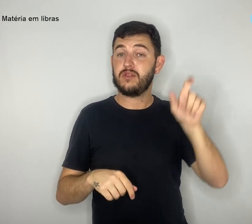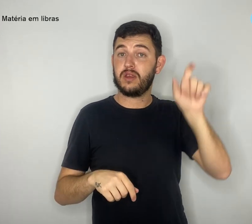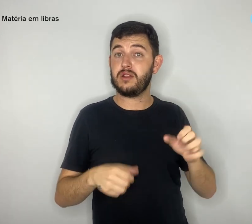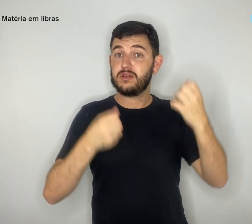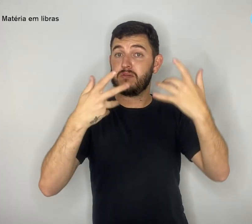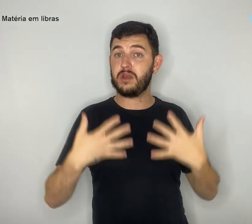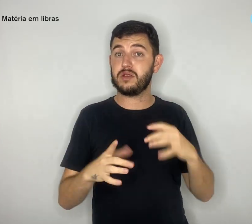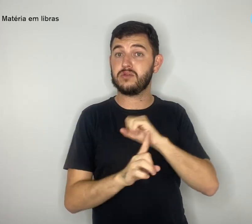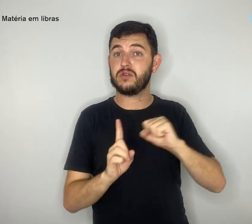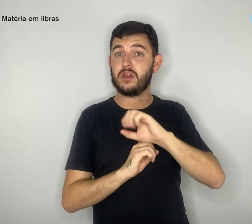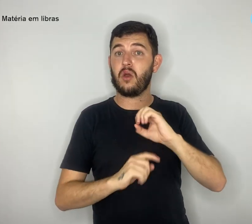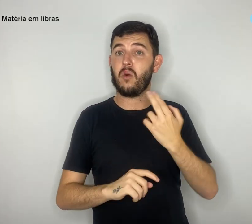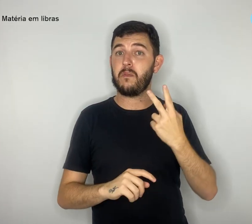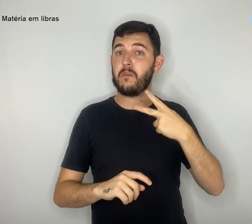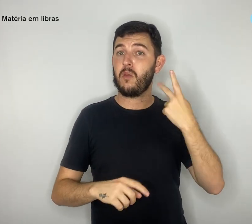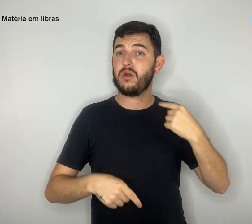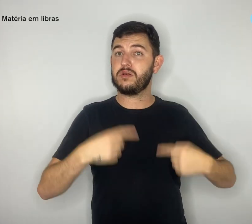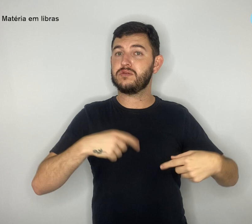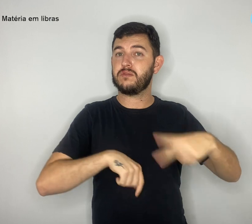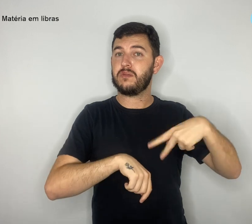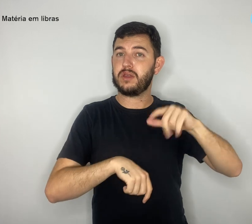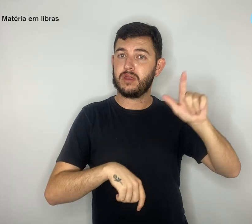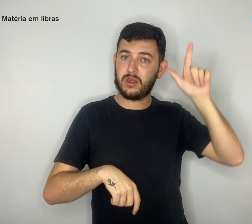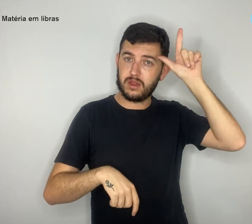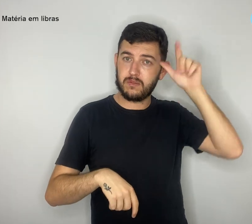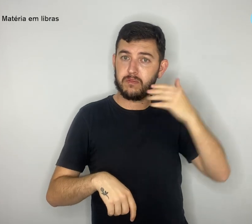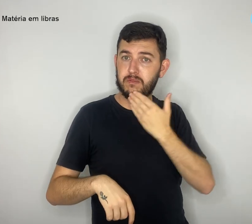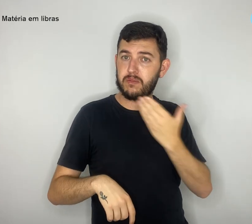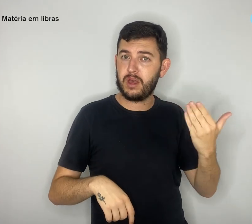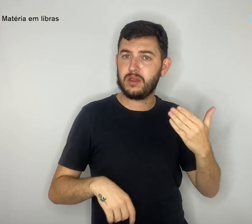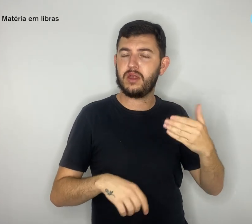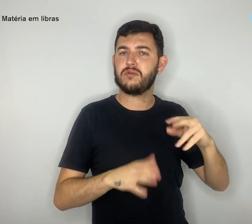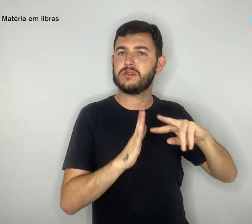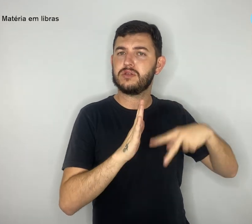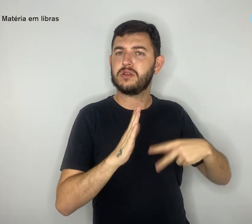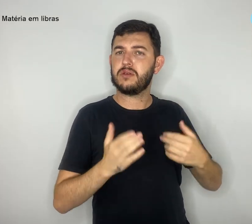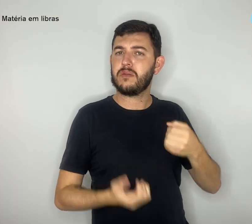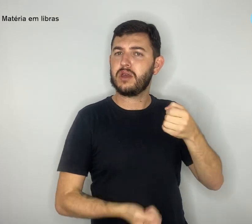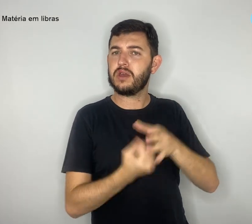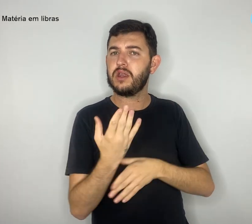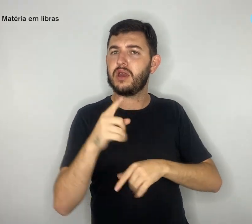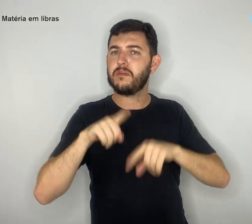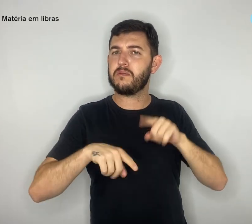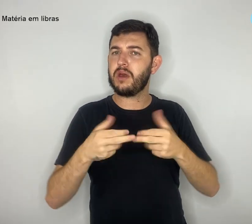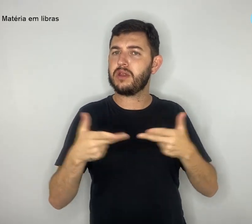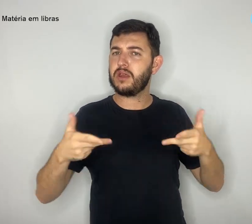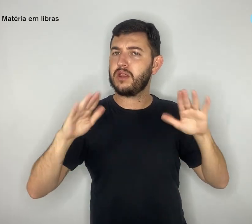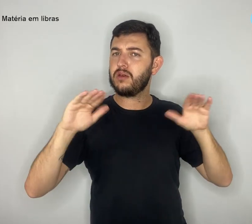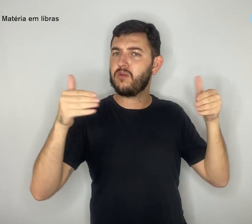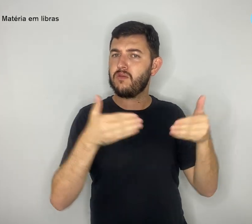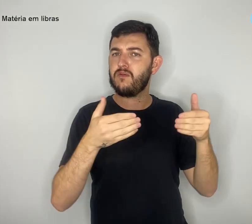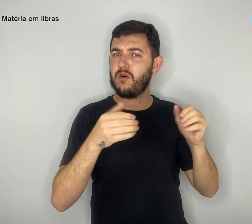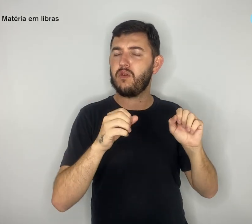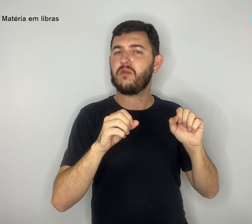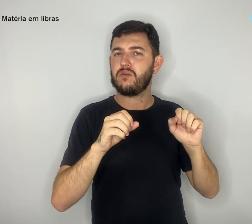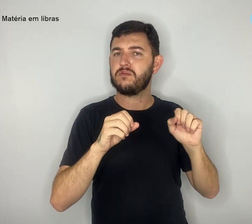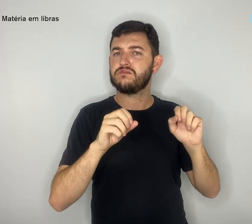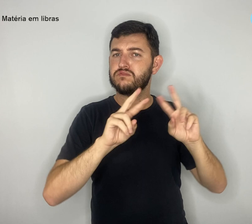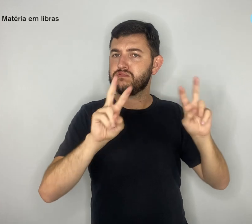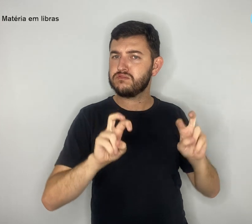alemães pedem aos sindicatos para oferecerem materiais especializados sobre o assunto, no